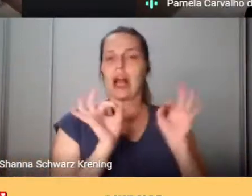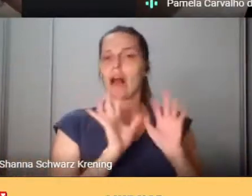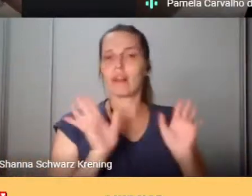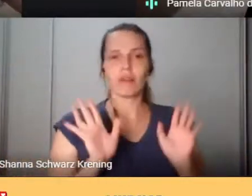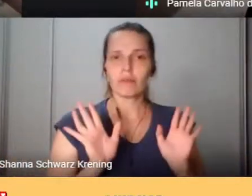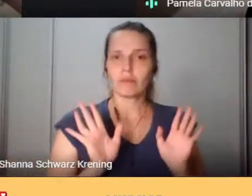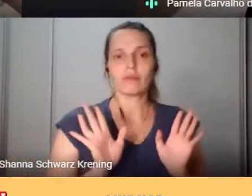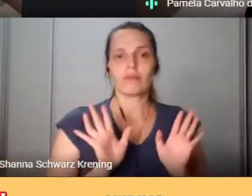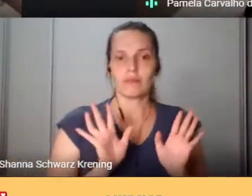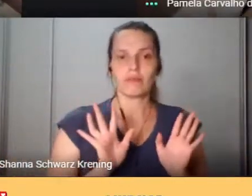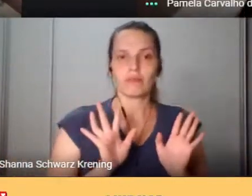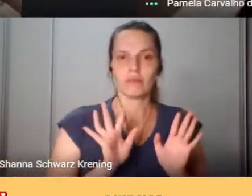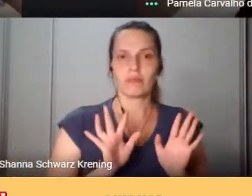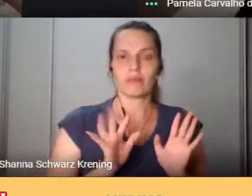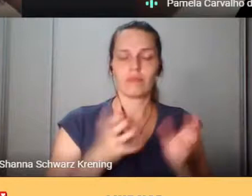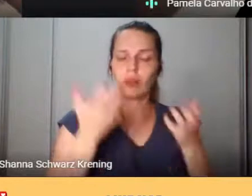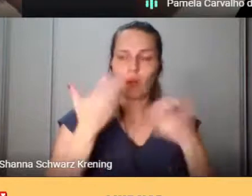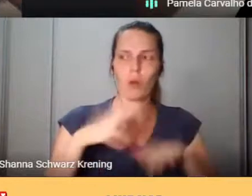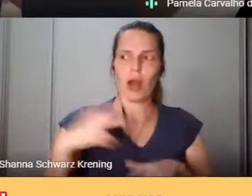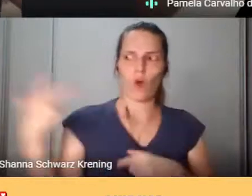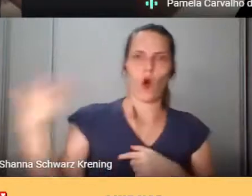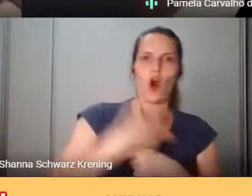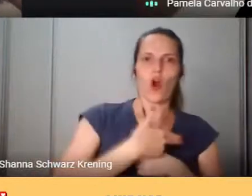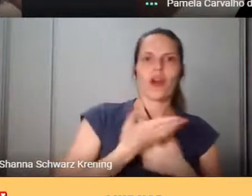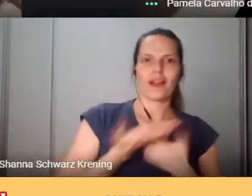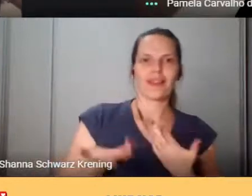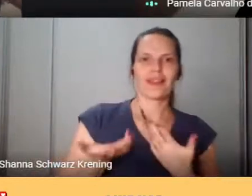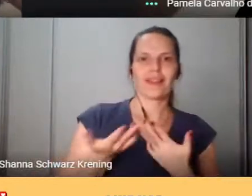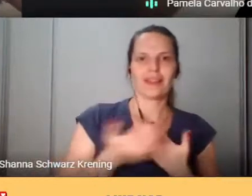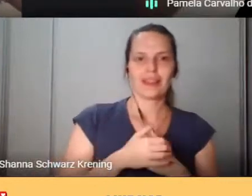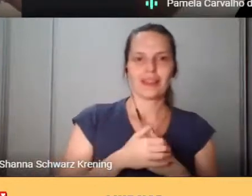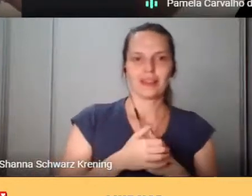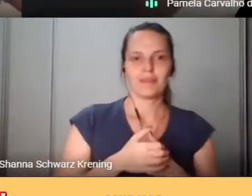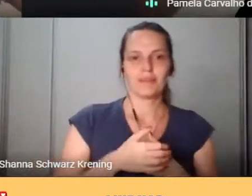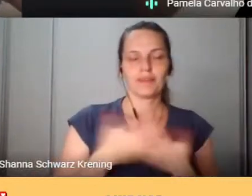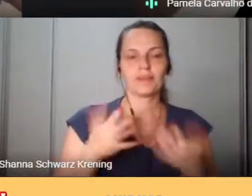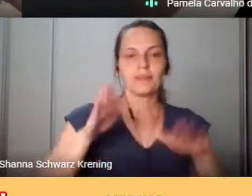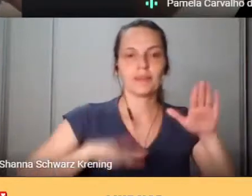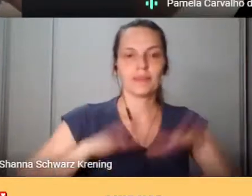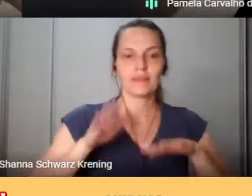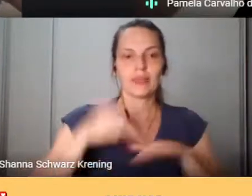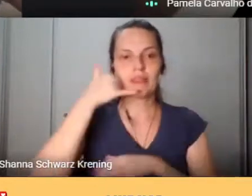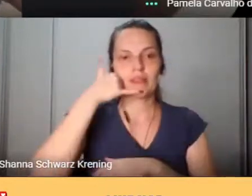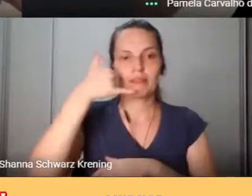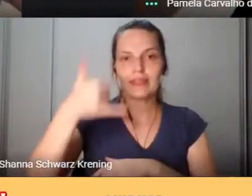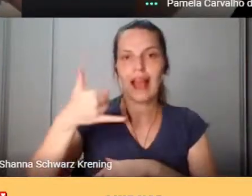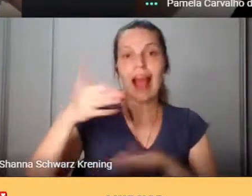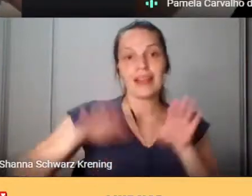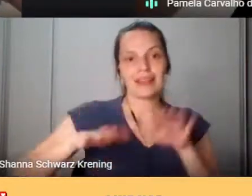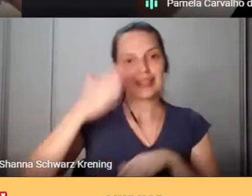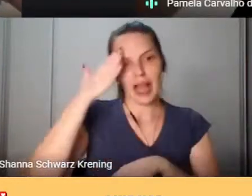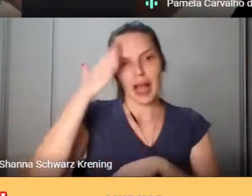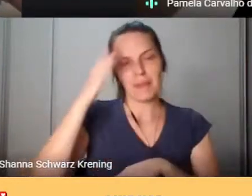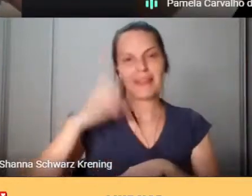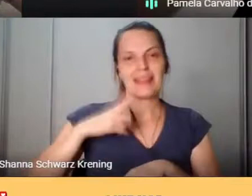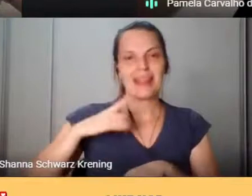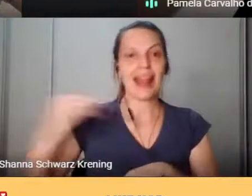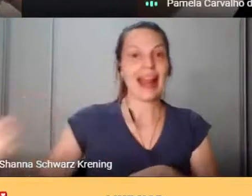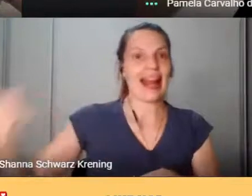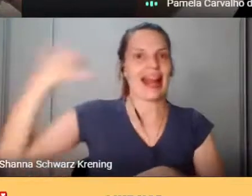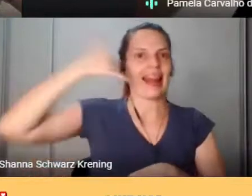nada, não quero ser interrompido. A gente, às vezes, o telefone também tem a função da ligação, né? E